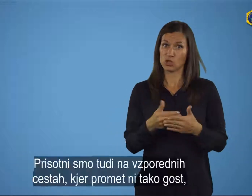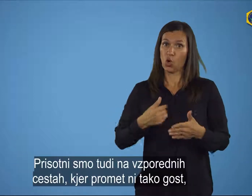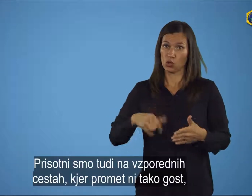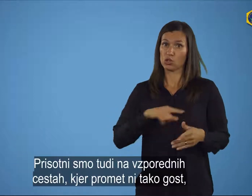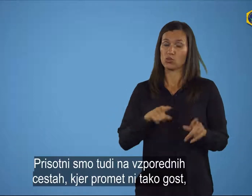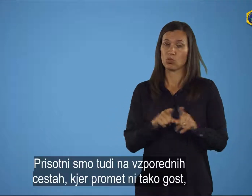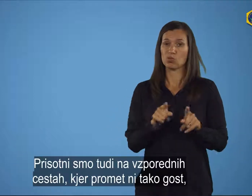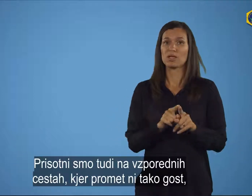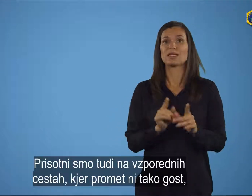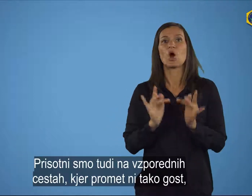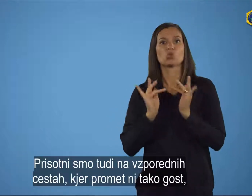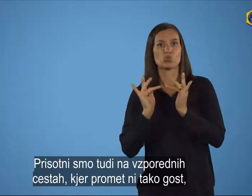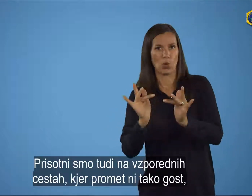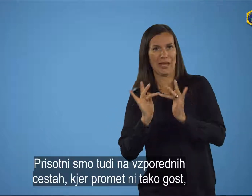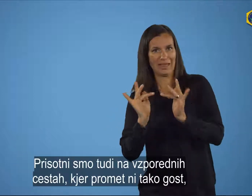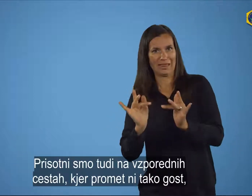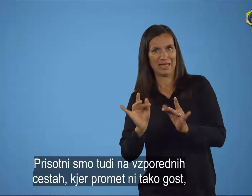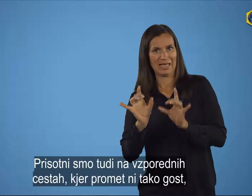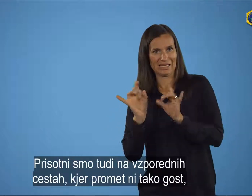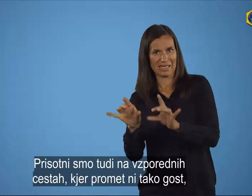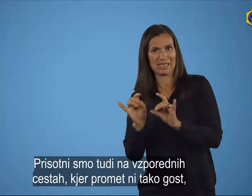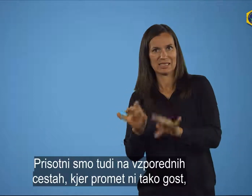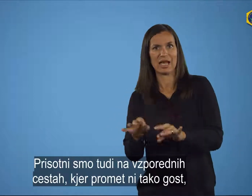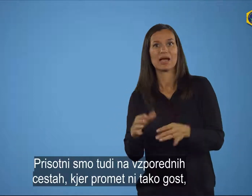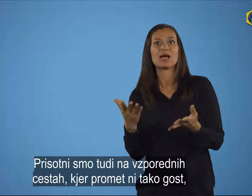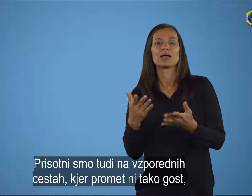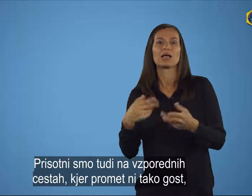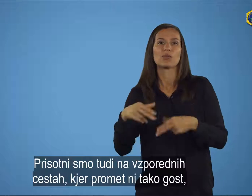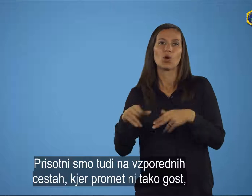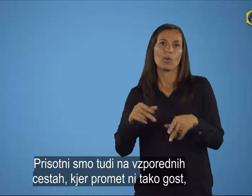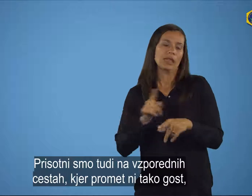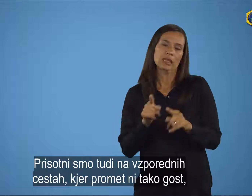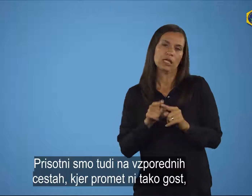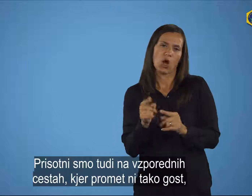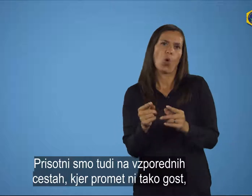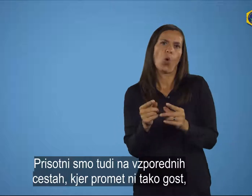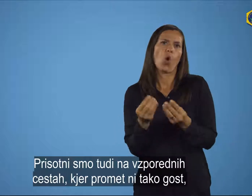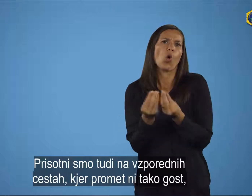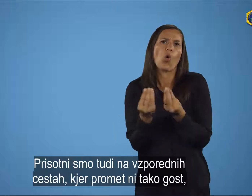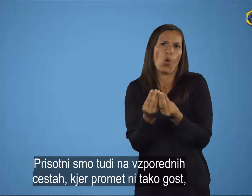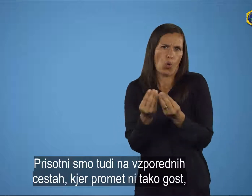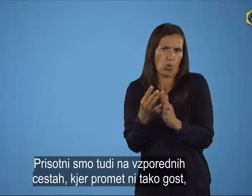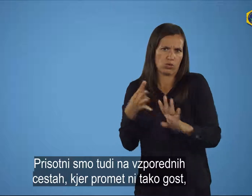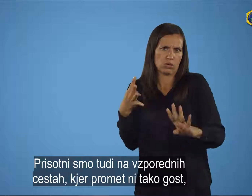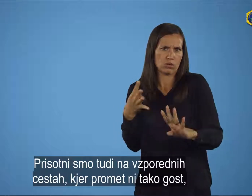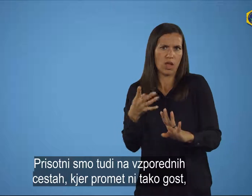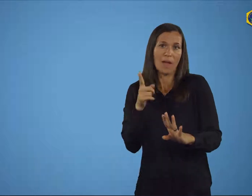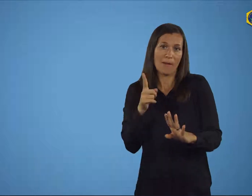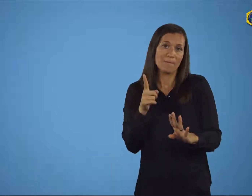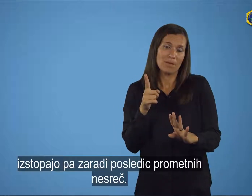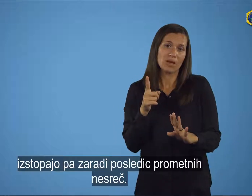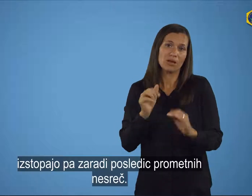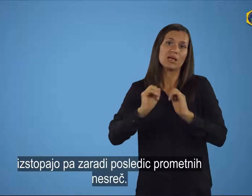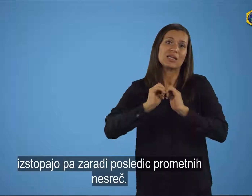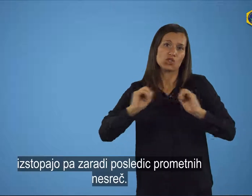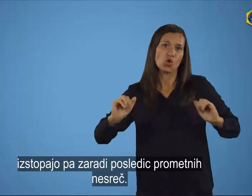Prisotni smo tudi na vzporednih cestah, kjer promet ni tako gost, izstopajo pa zaradi posledic prometnih